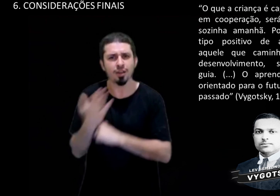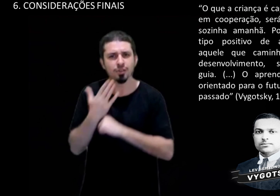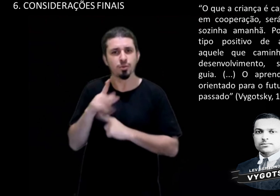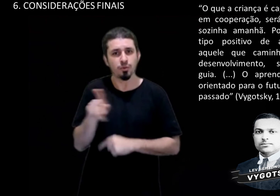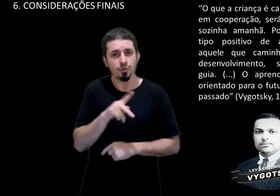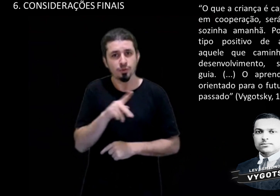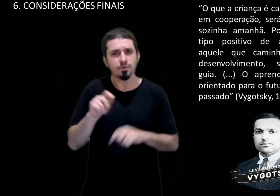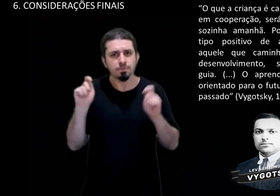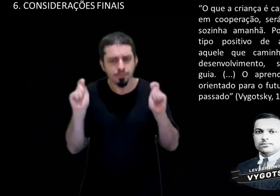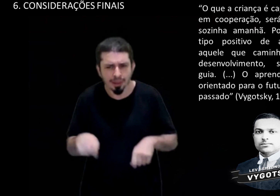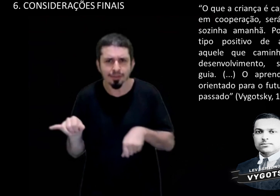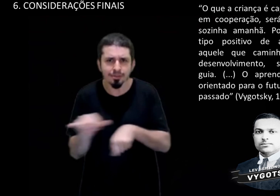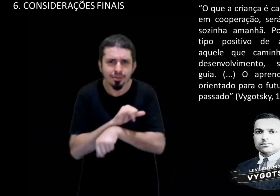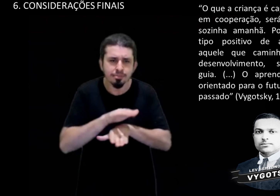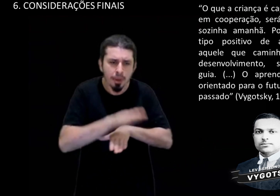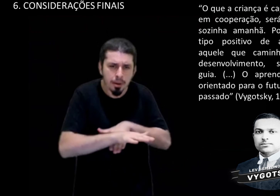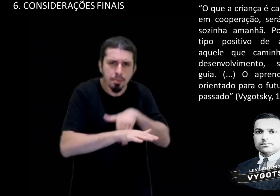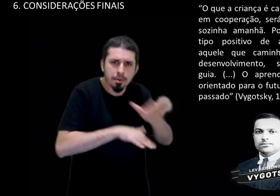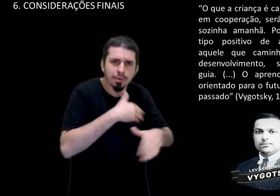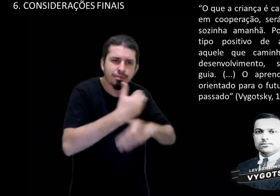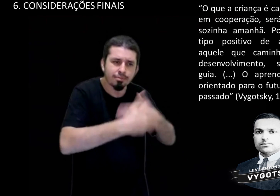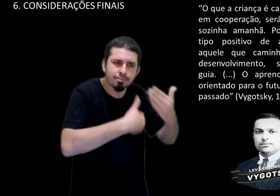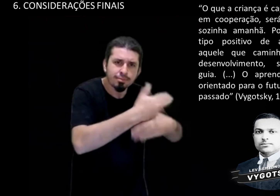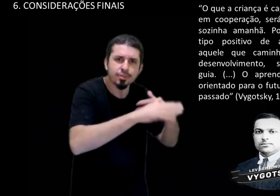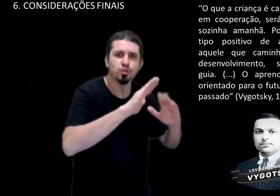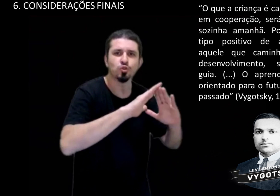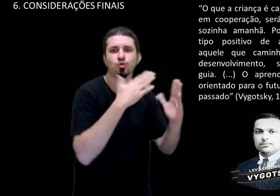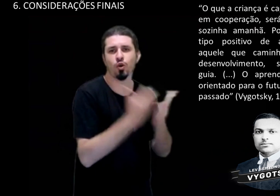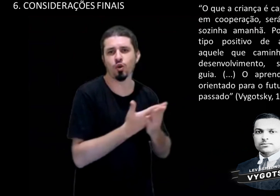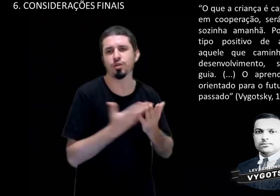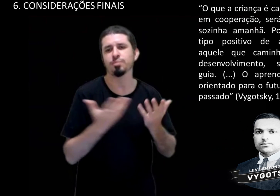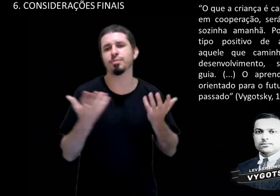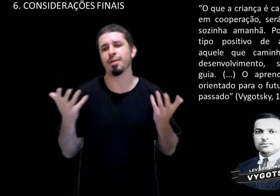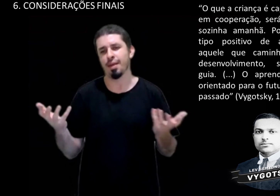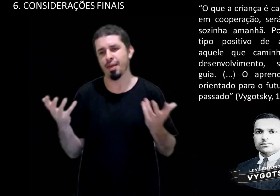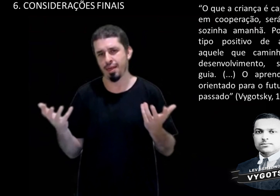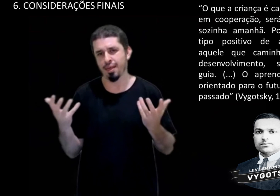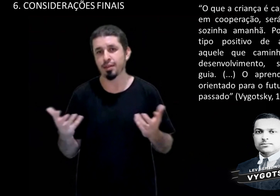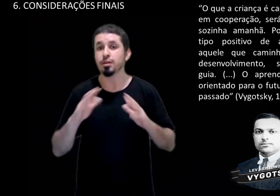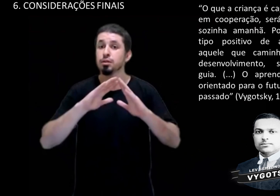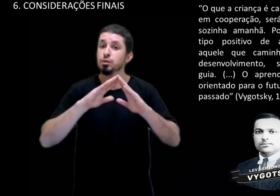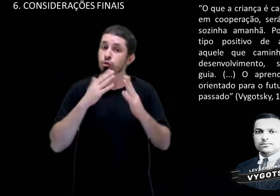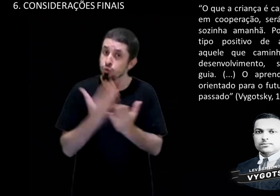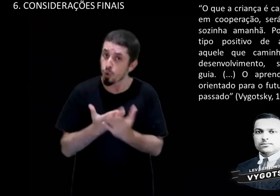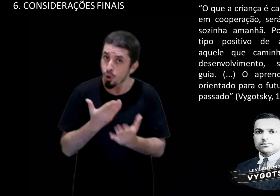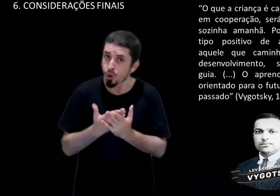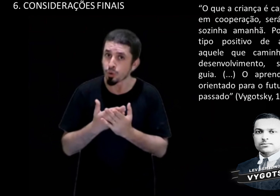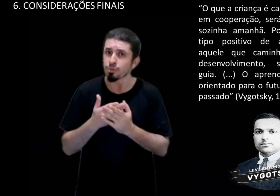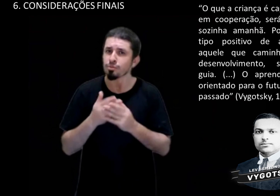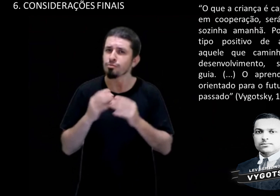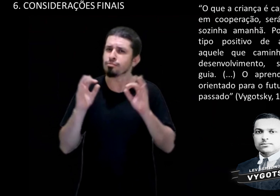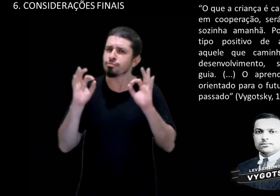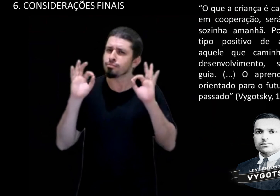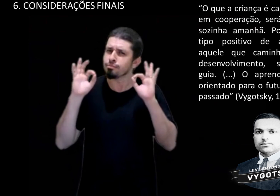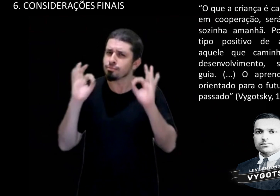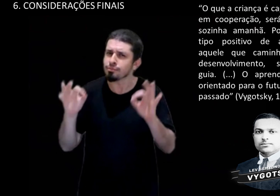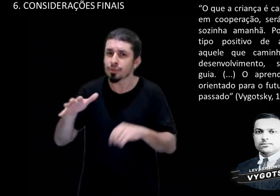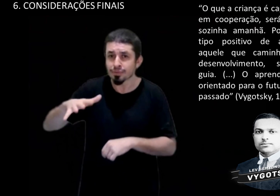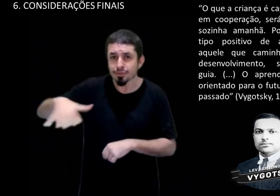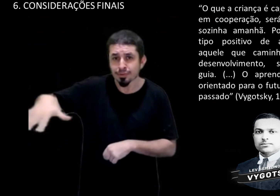pode ser o nosso caminho. Somente dessa forma poderemos caminhar, mesmo que lentamente, à escola que queremos.